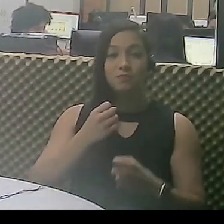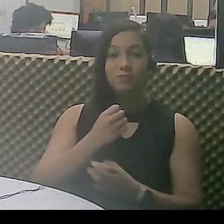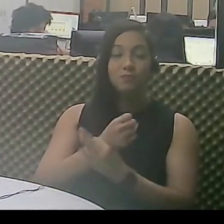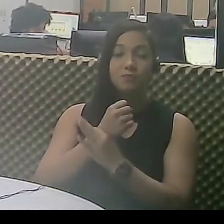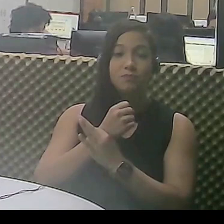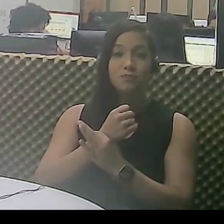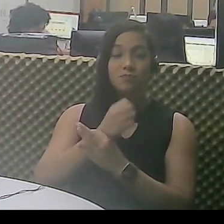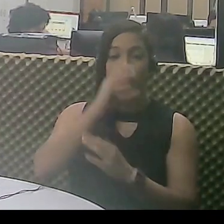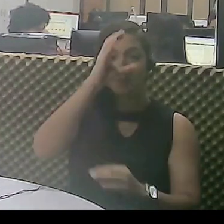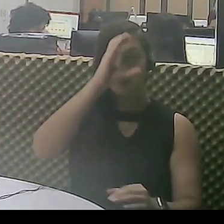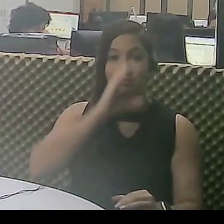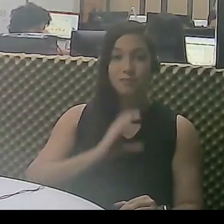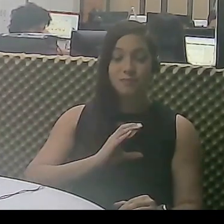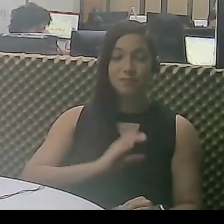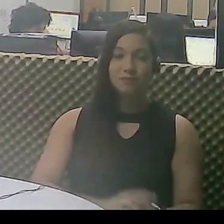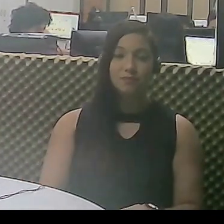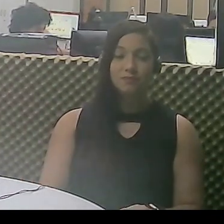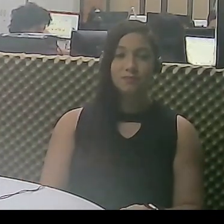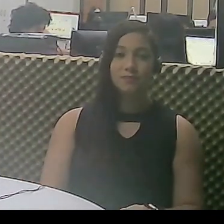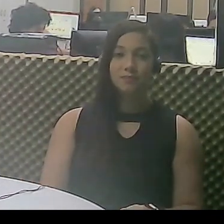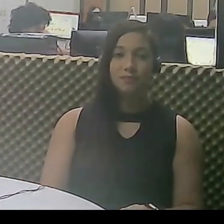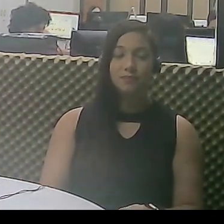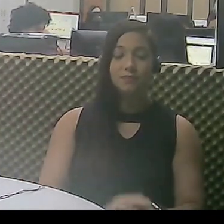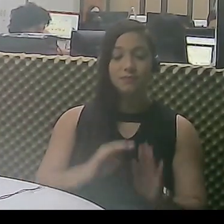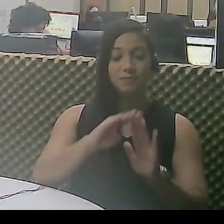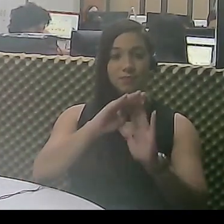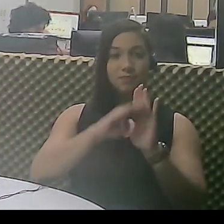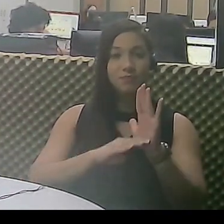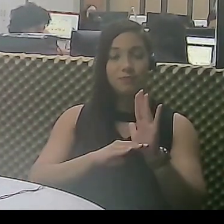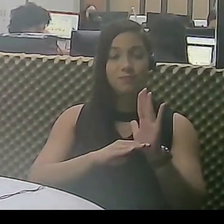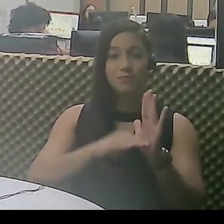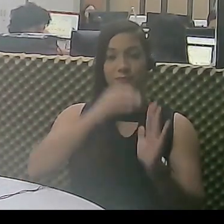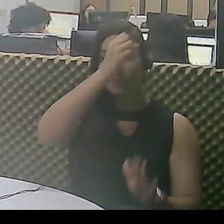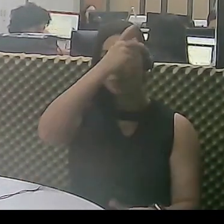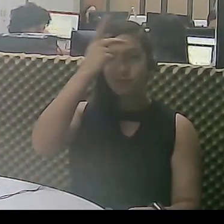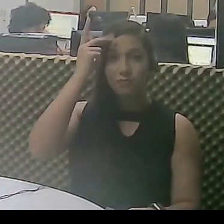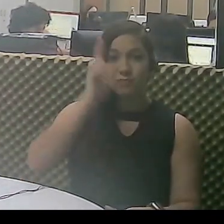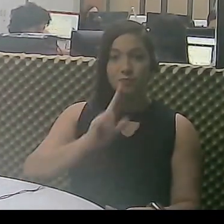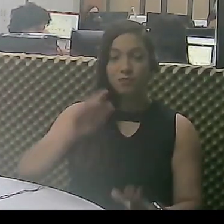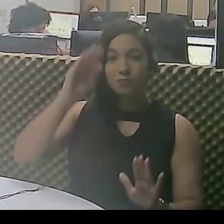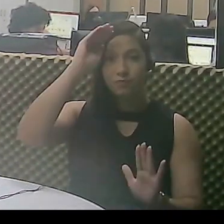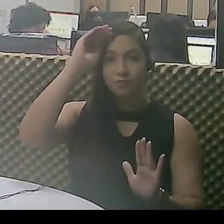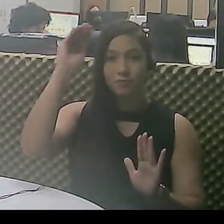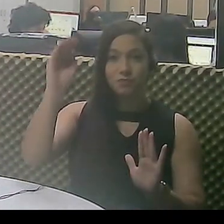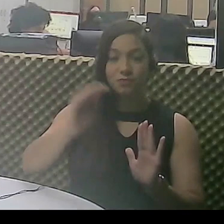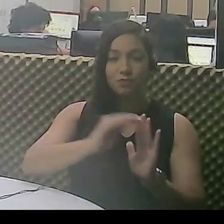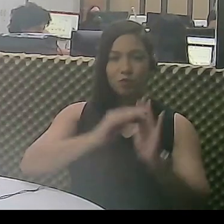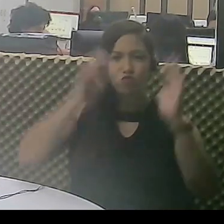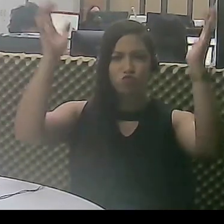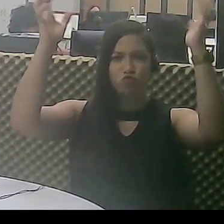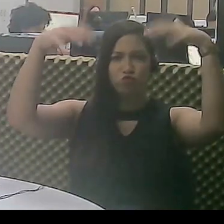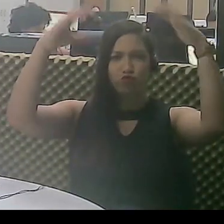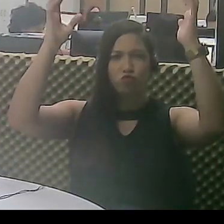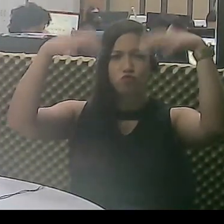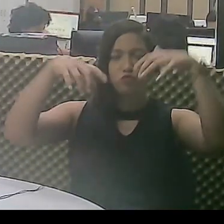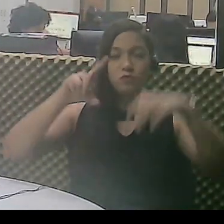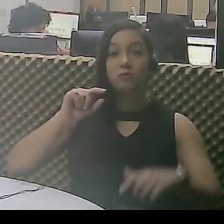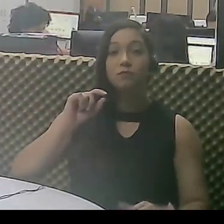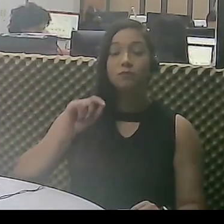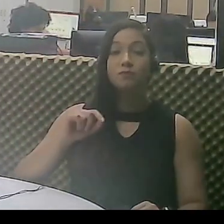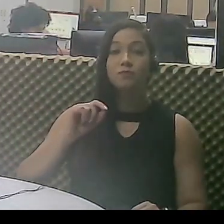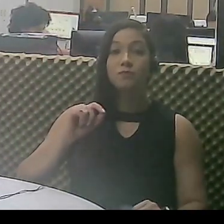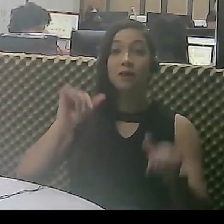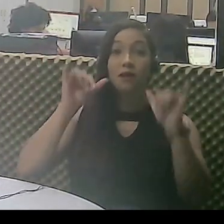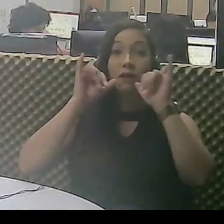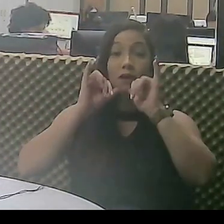e Defesa Civil. Um dos protocolos seguidos pela Prefeitura de Uberlândia quando há risco de fortes chuvas é a emissão